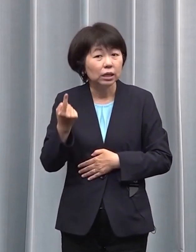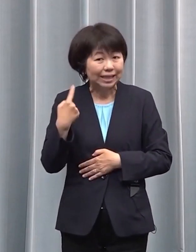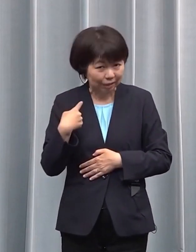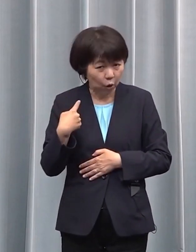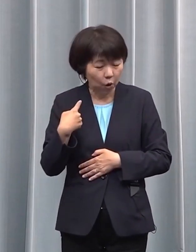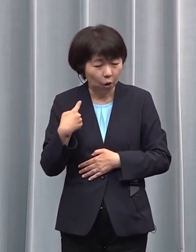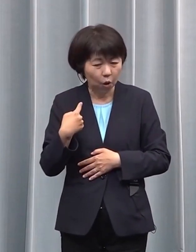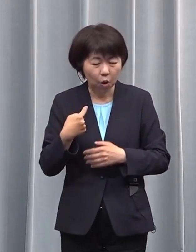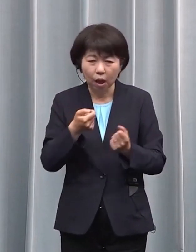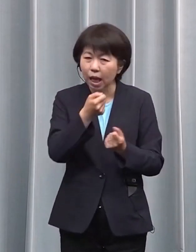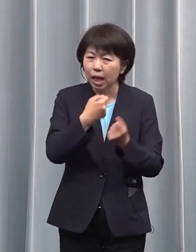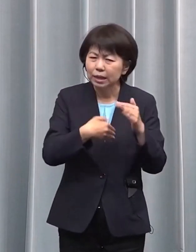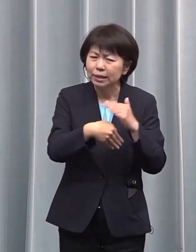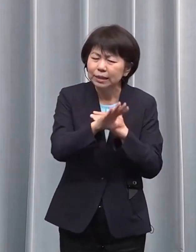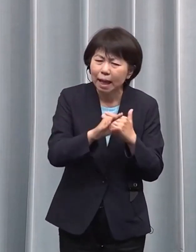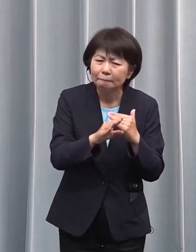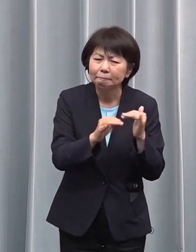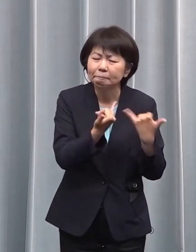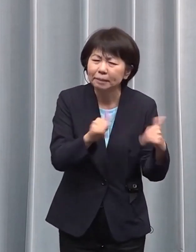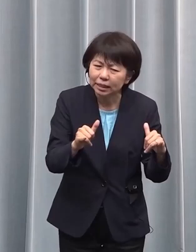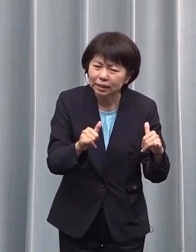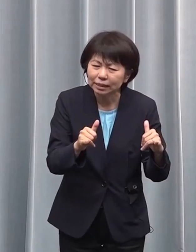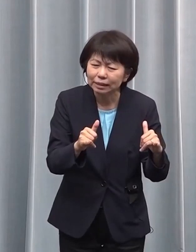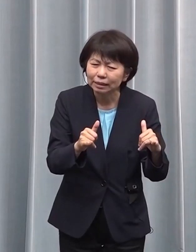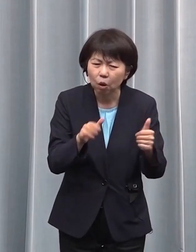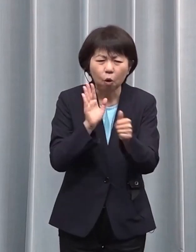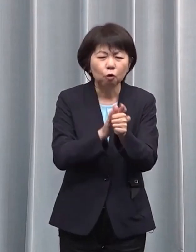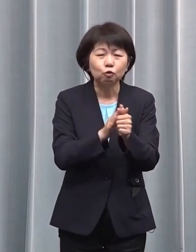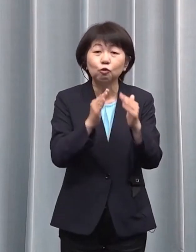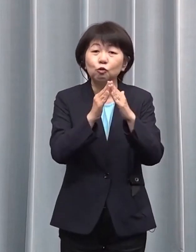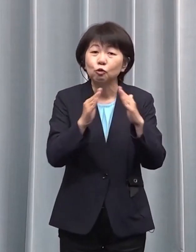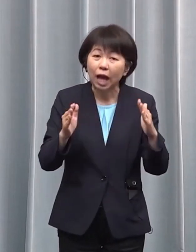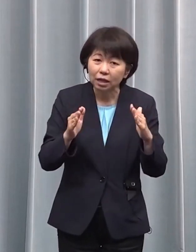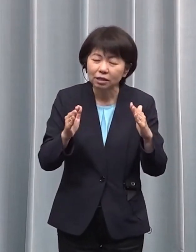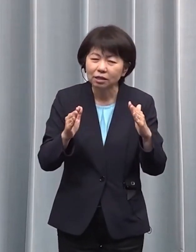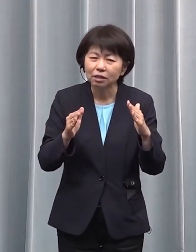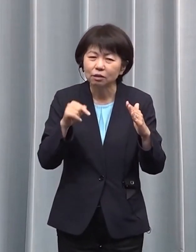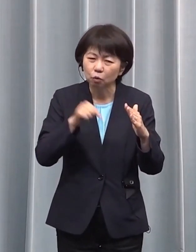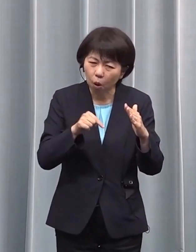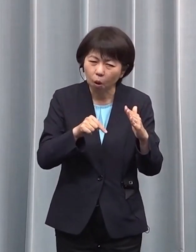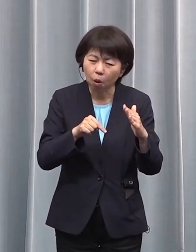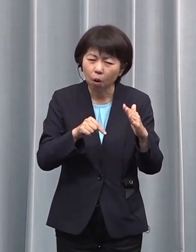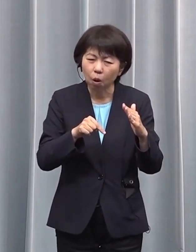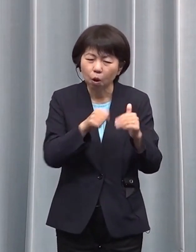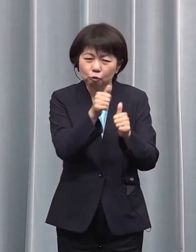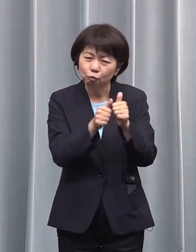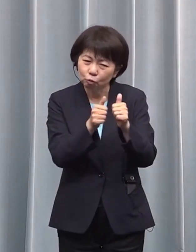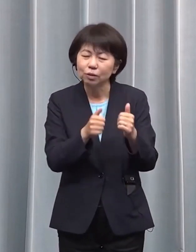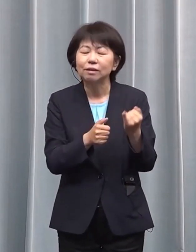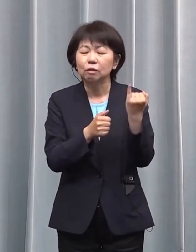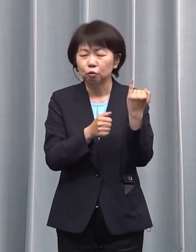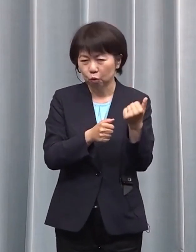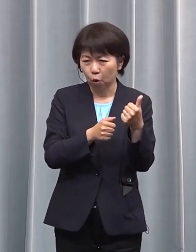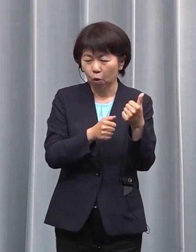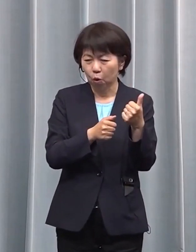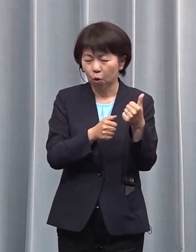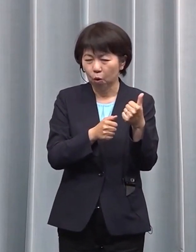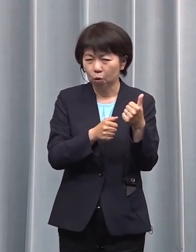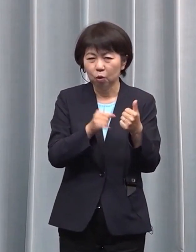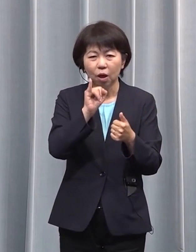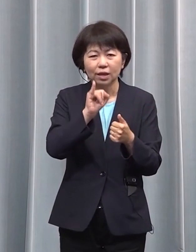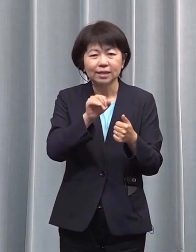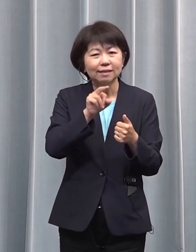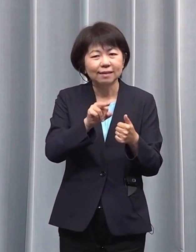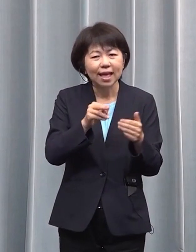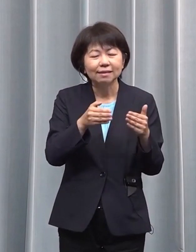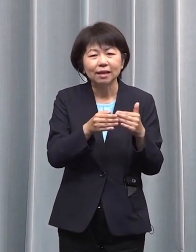う会、今名誉会長でありますが、そこの副理事長の伊勢崎さんが、他の参与員と比べてもこの、柳